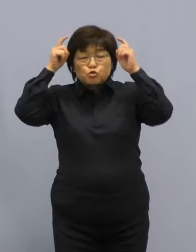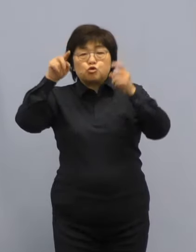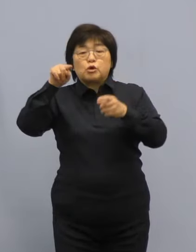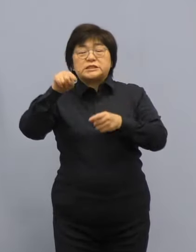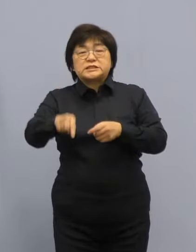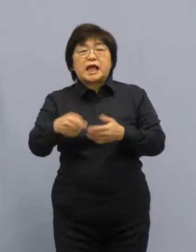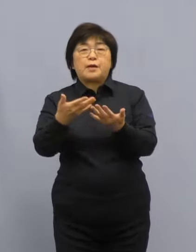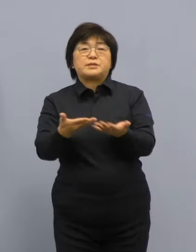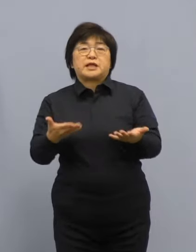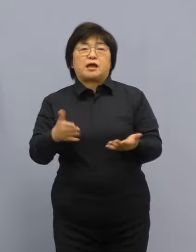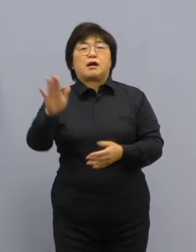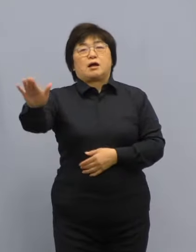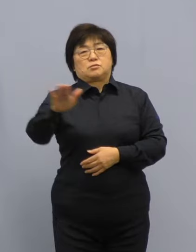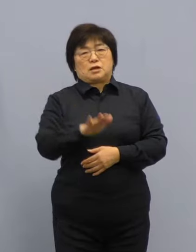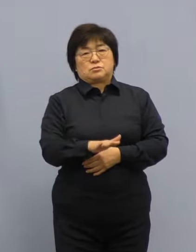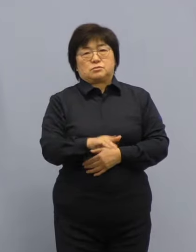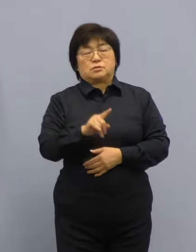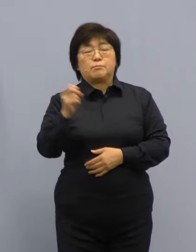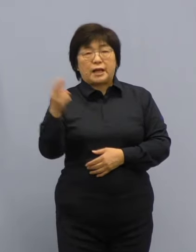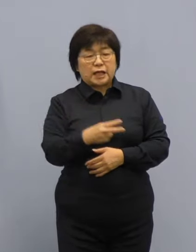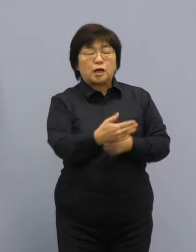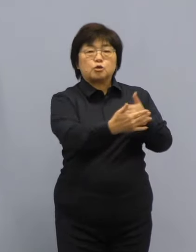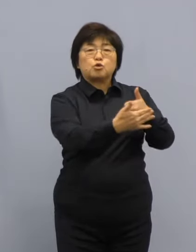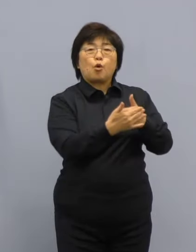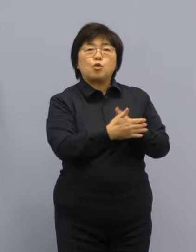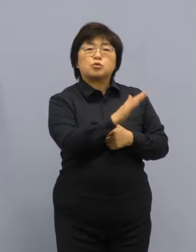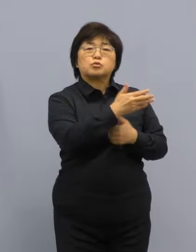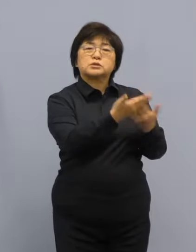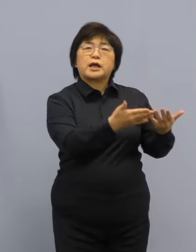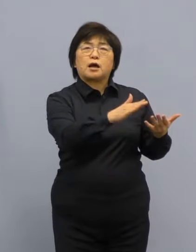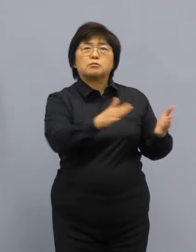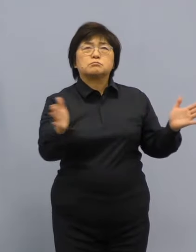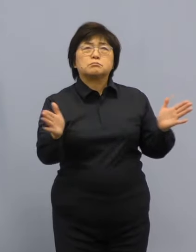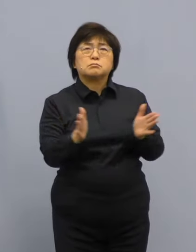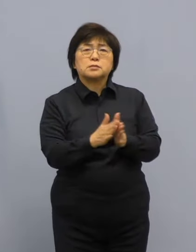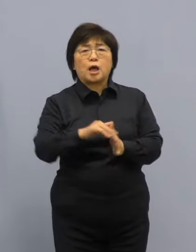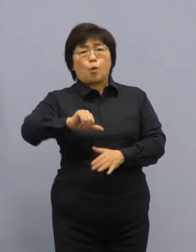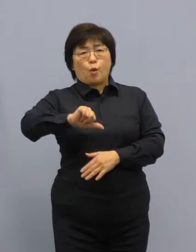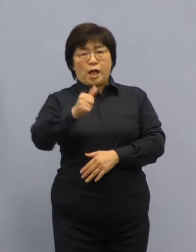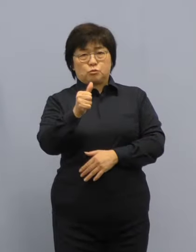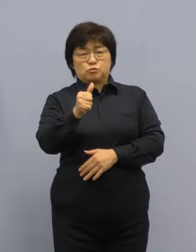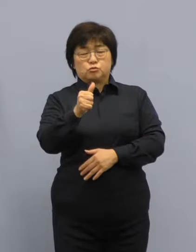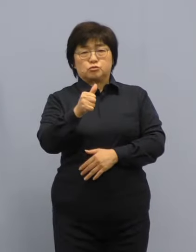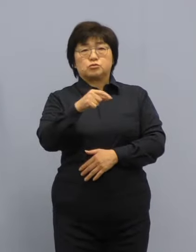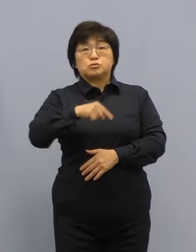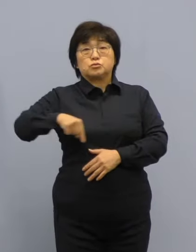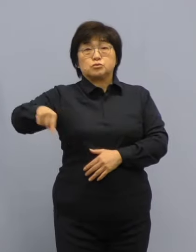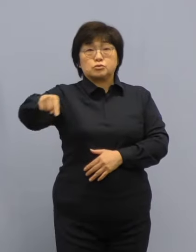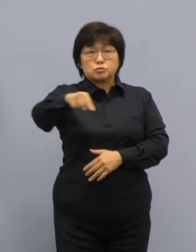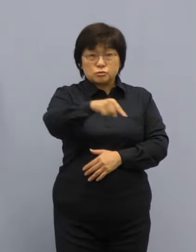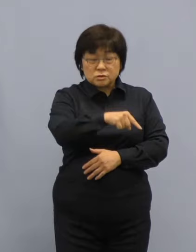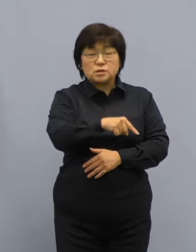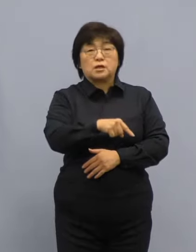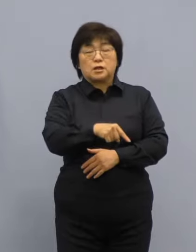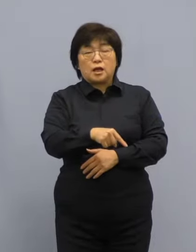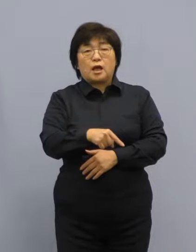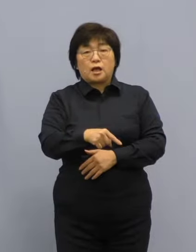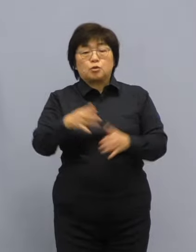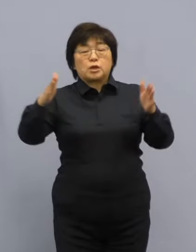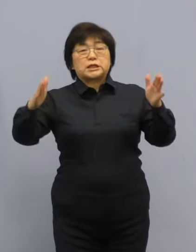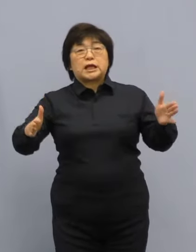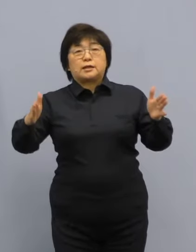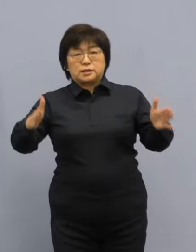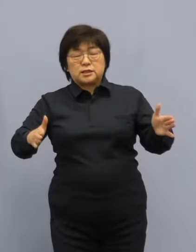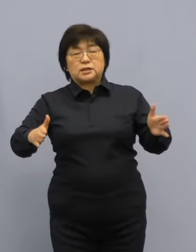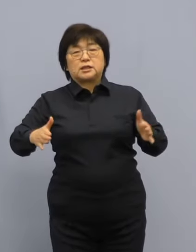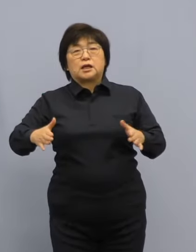そちらの方もしくは協力店がございます。合わせて約500店舗ございますけれども、こちらで対象期間に長崎